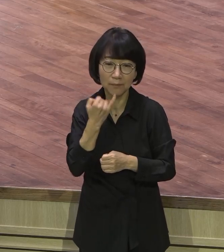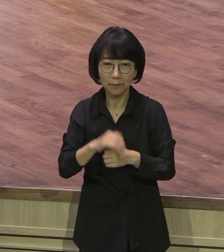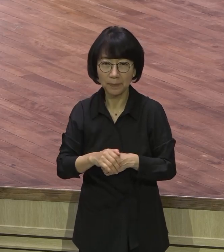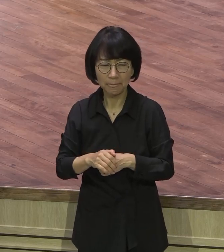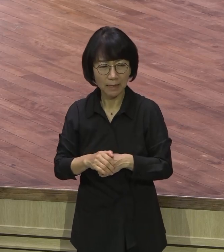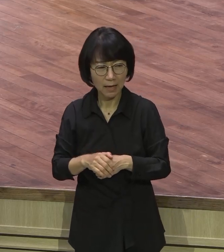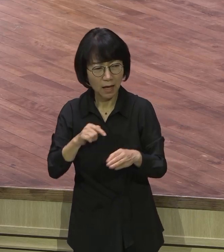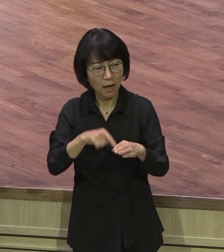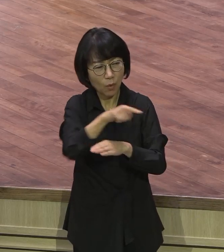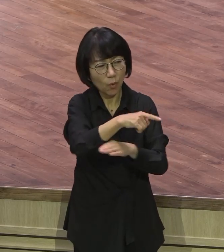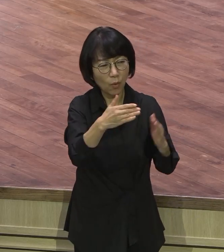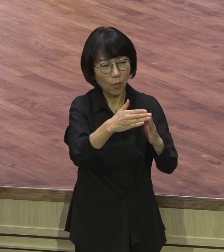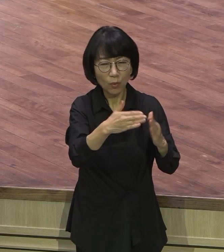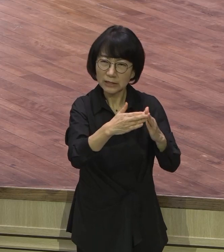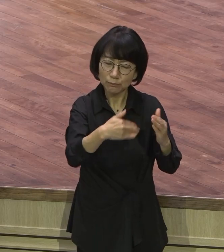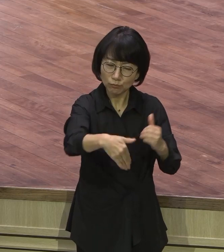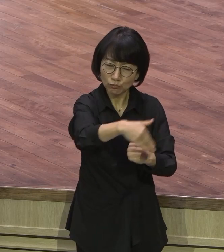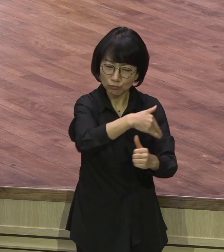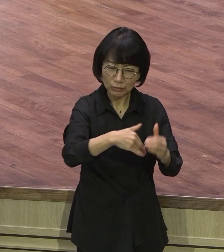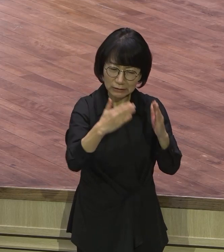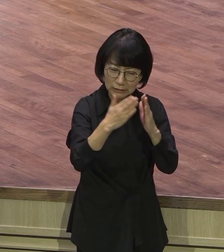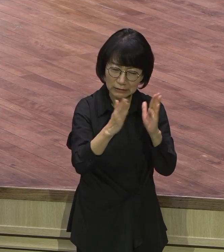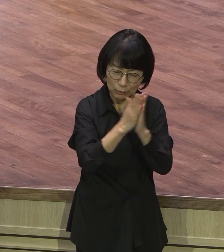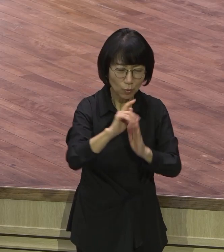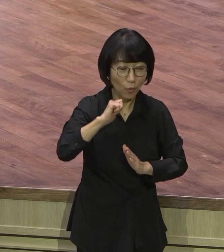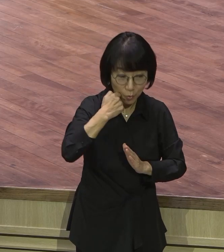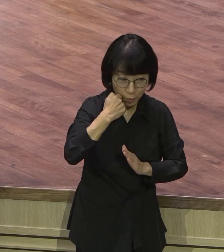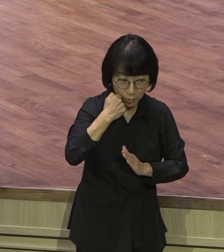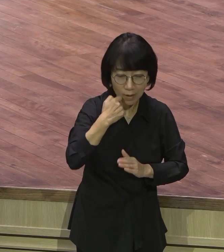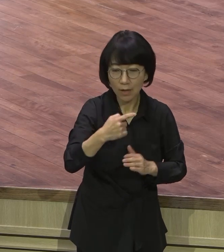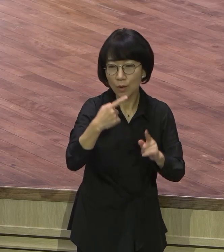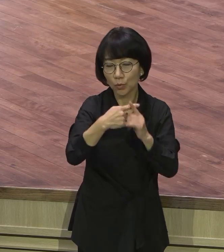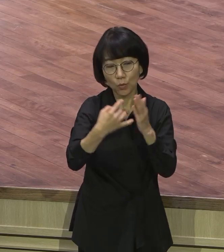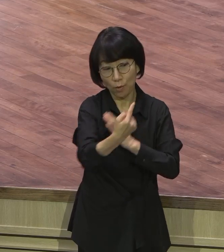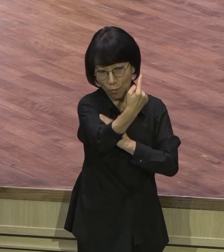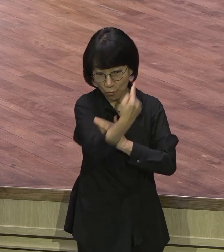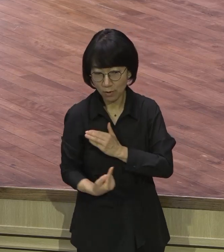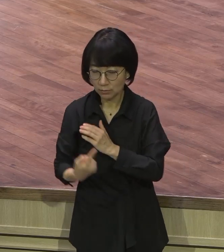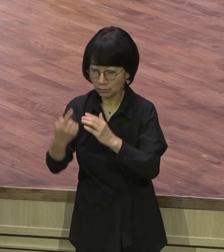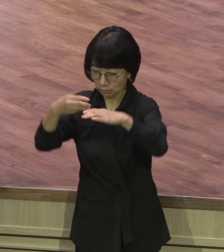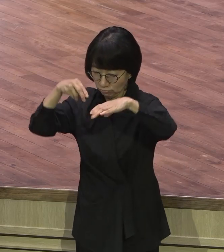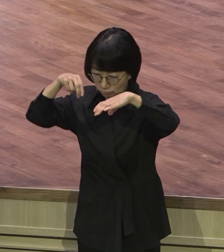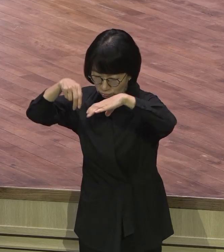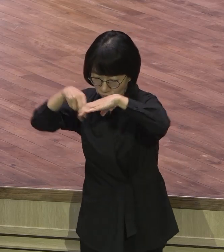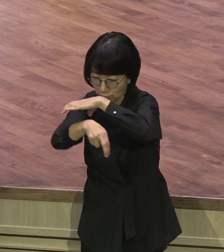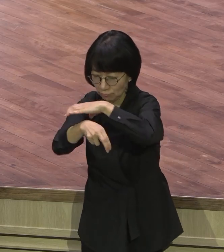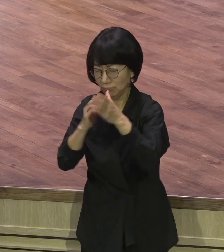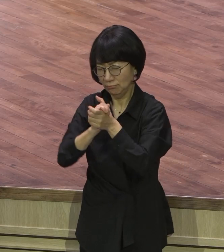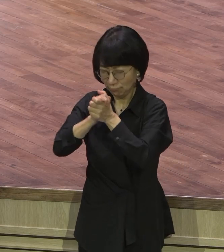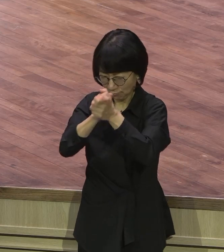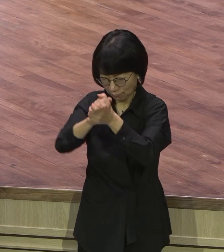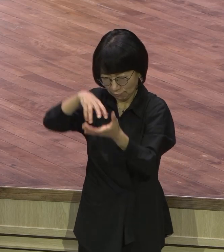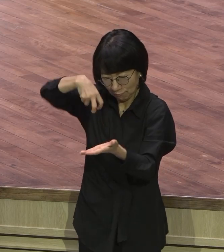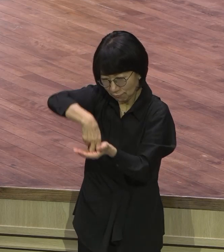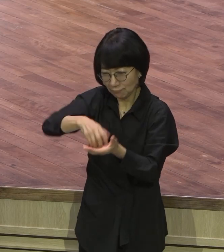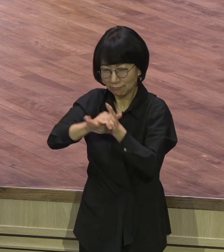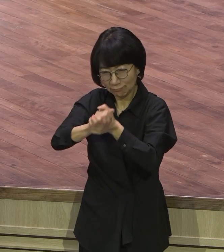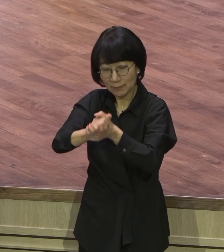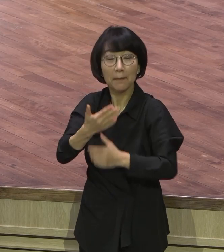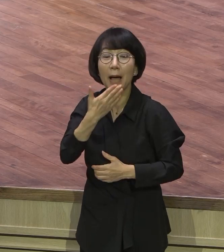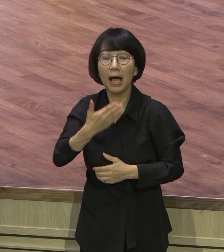상사가 없는 사람은 교회 와서 하루 종일 기도할 수 있어요 제가 그렇게